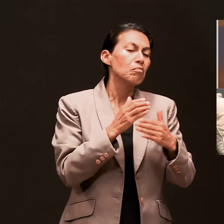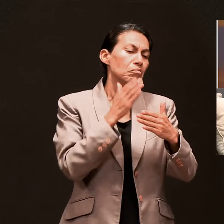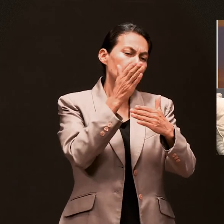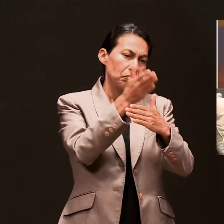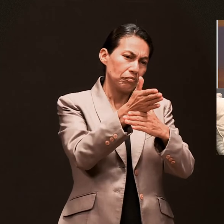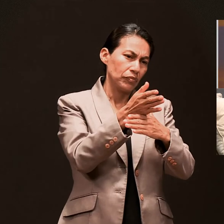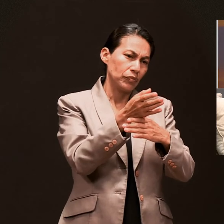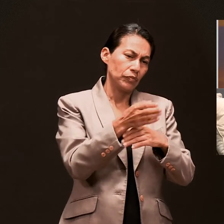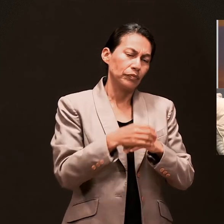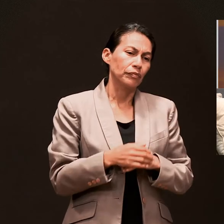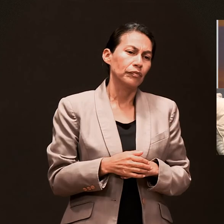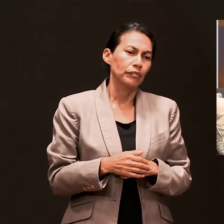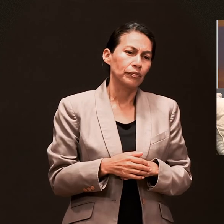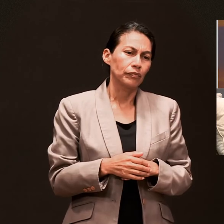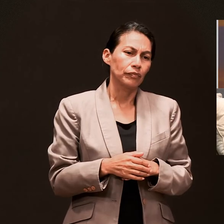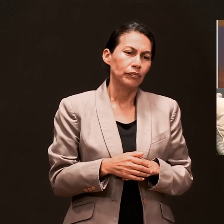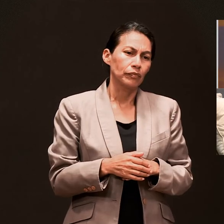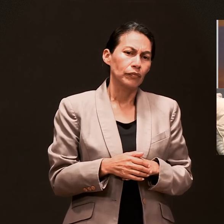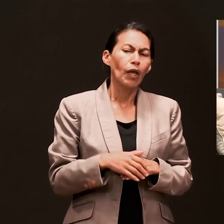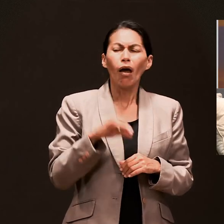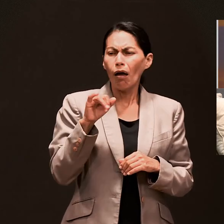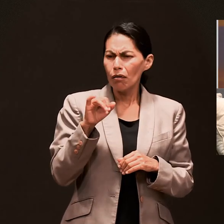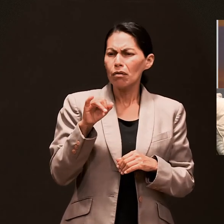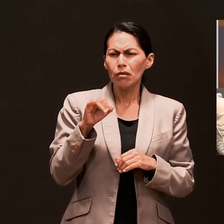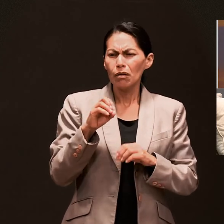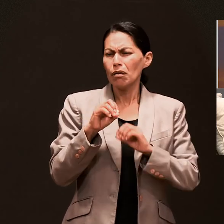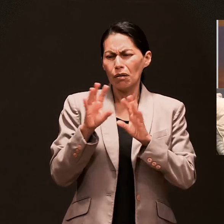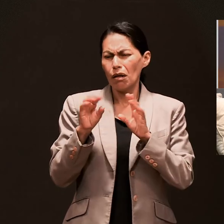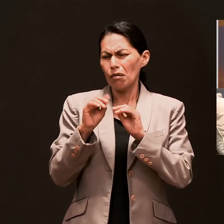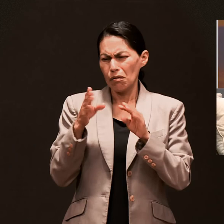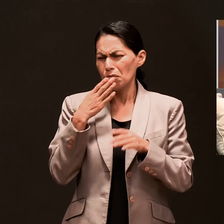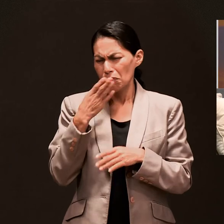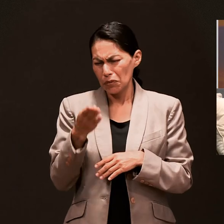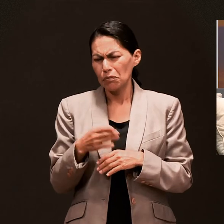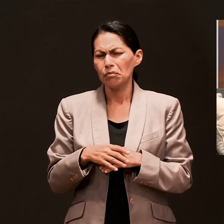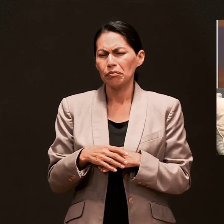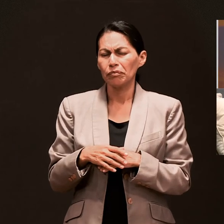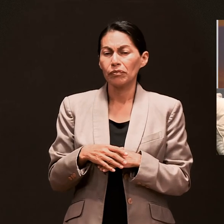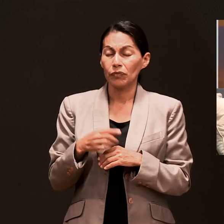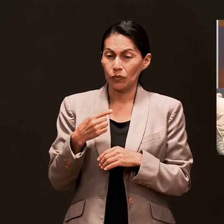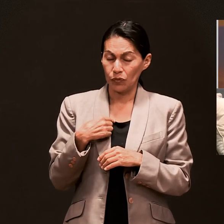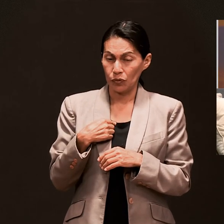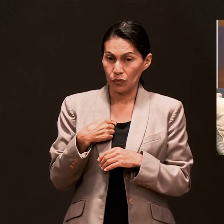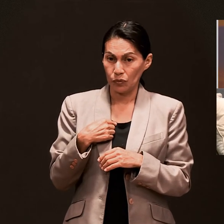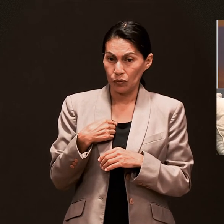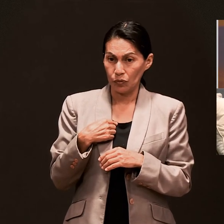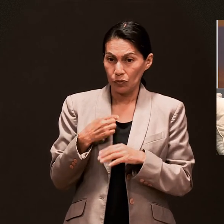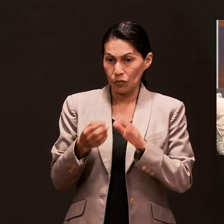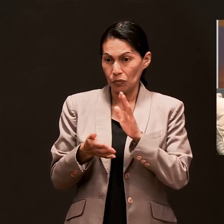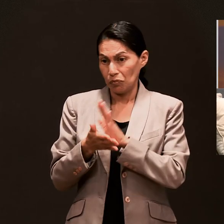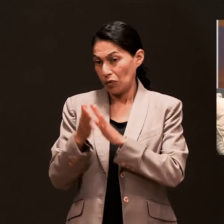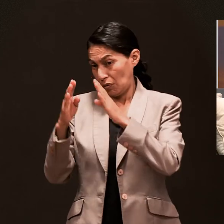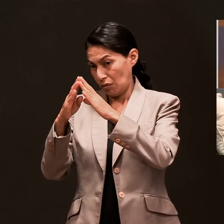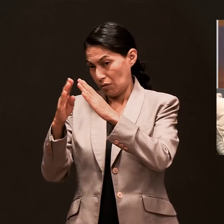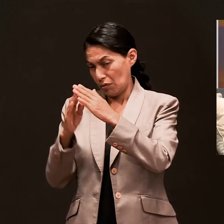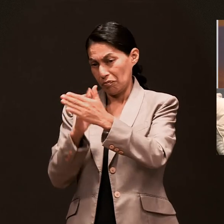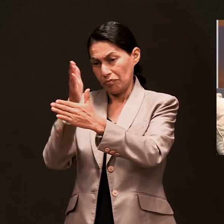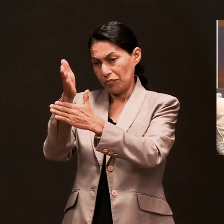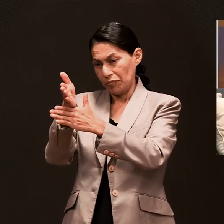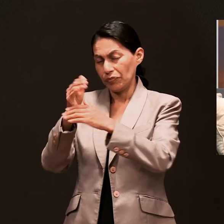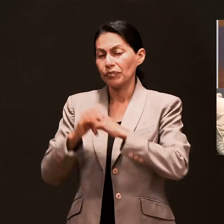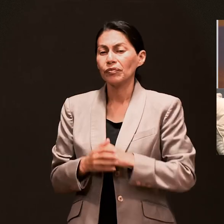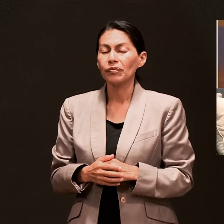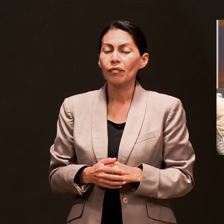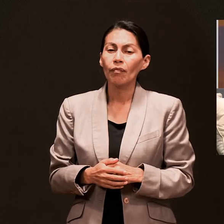sábado era sábado y así si aquí te espero prima y me fui a